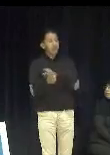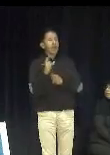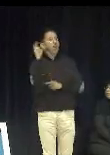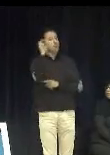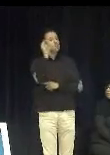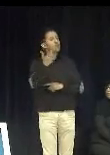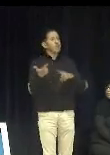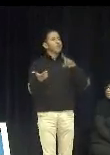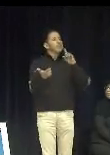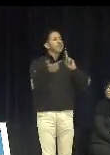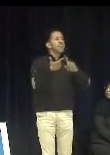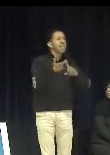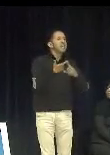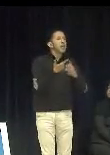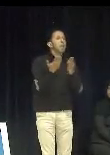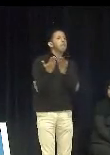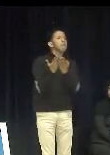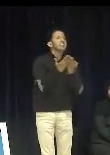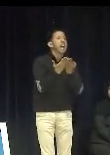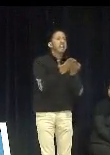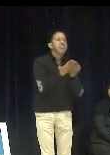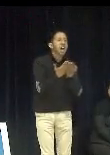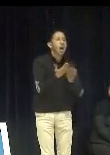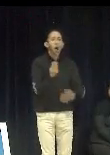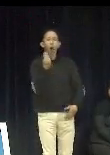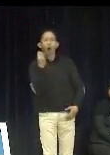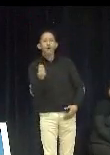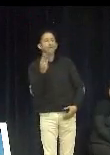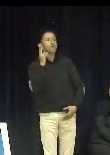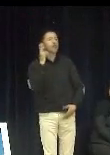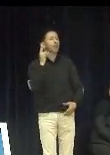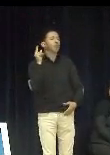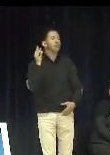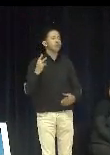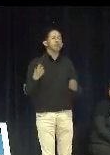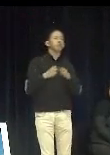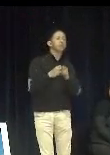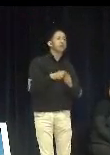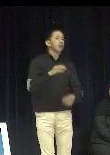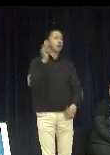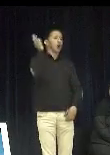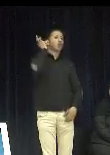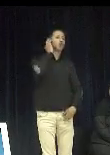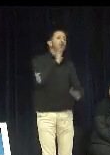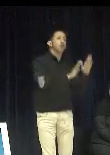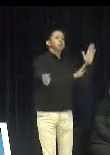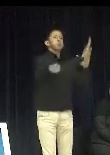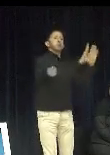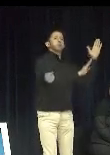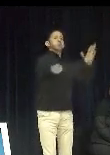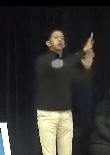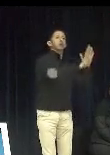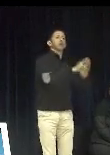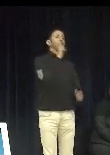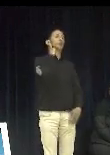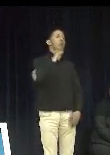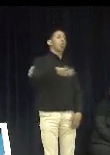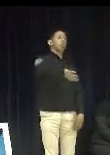الأقسام الابتدائية والإعدادية والثانوية، كما ستدرس الشعب العلمية